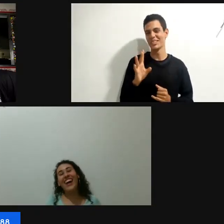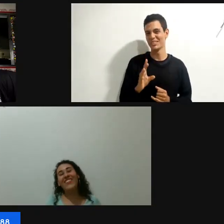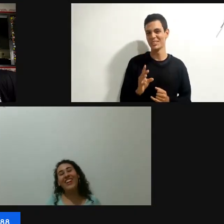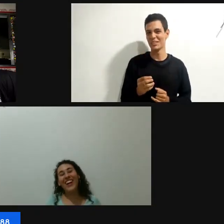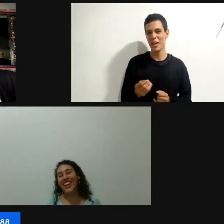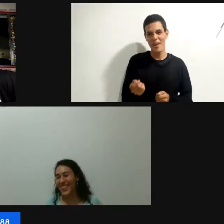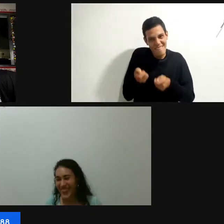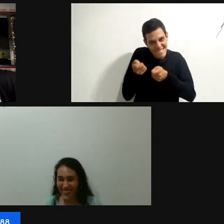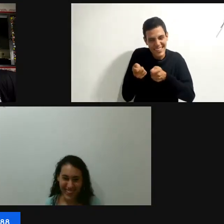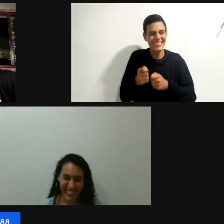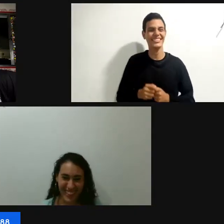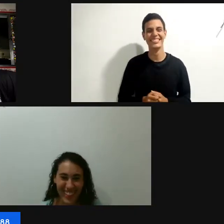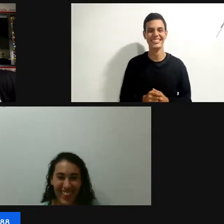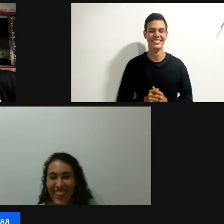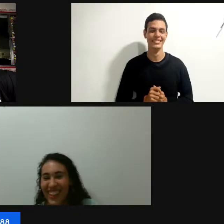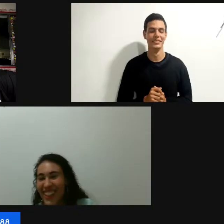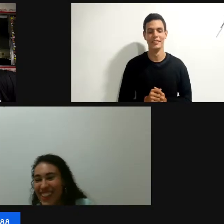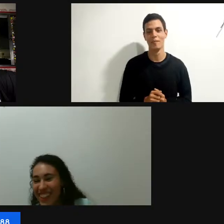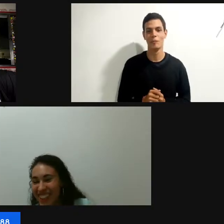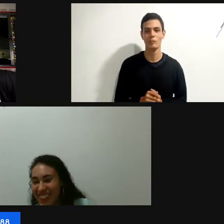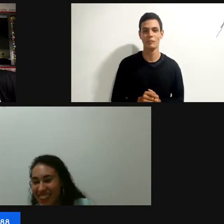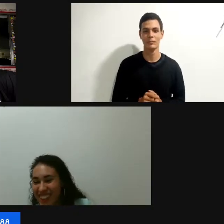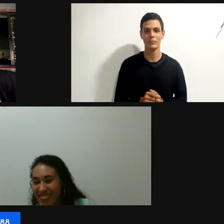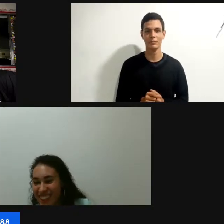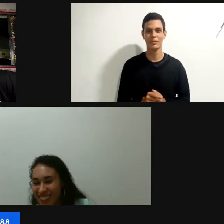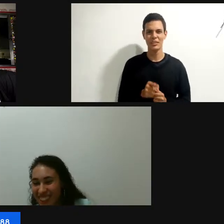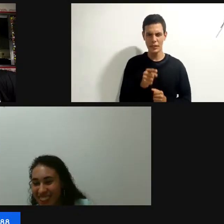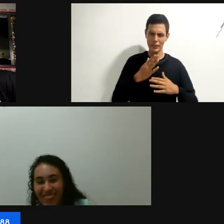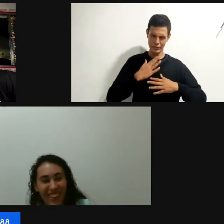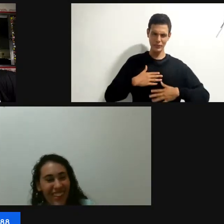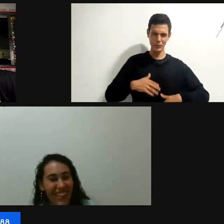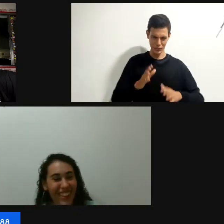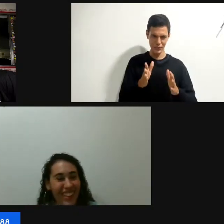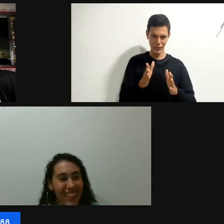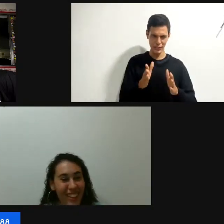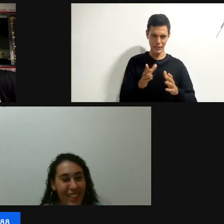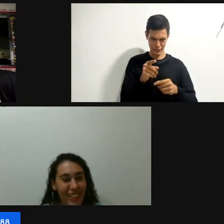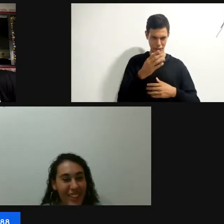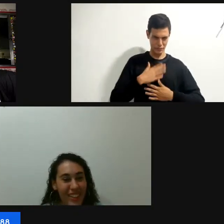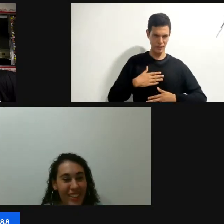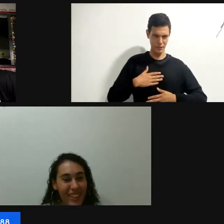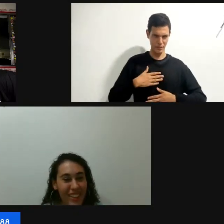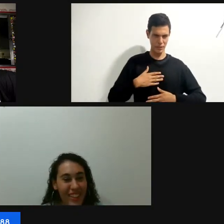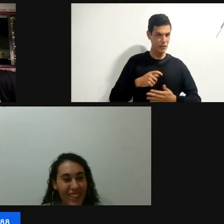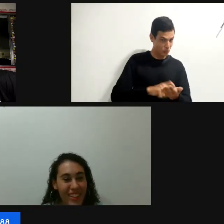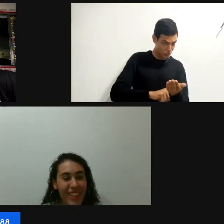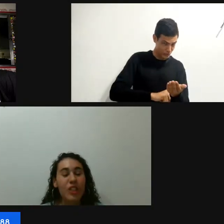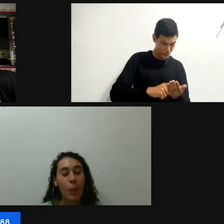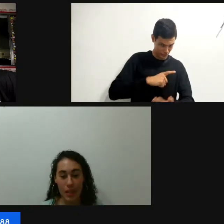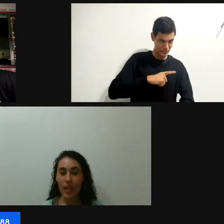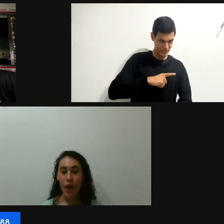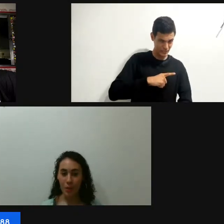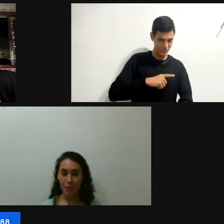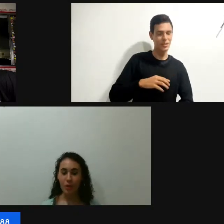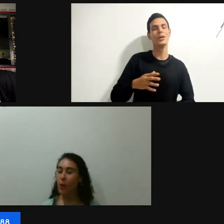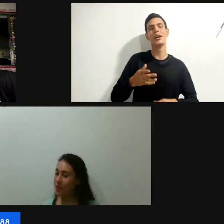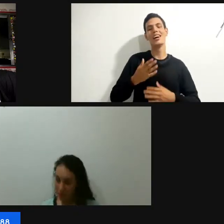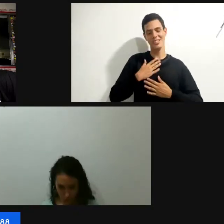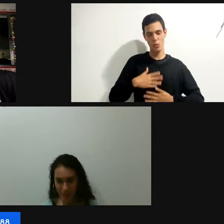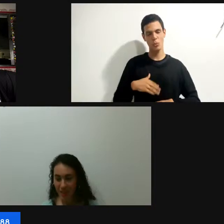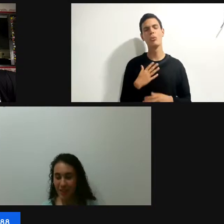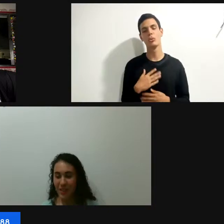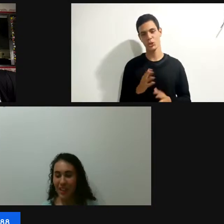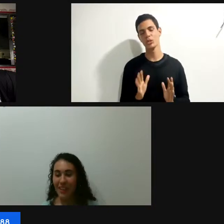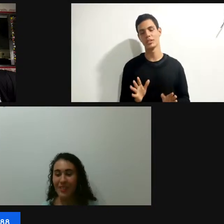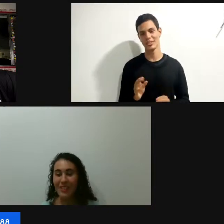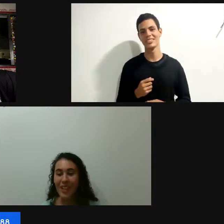Ai, vai. Tá mais calma, minha amiga? Oi? Tá mais calma agora? Tô mais calma. Tô